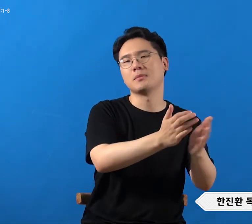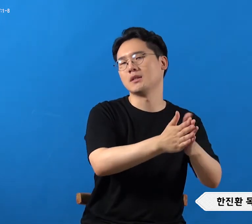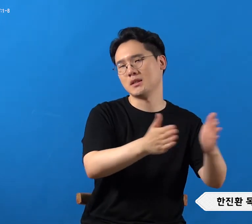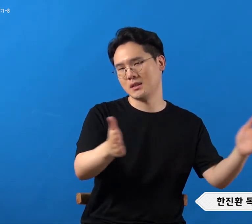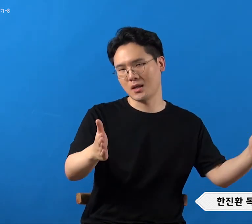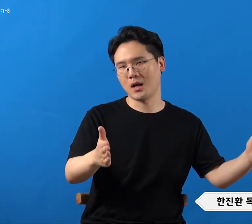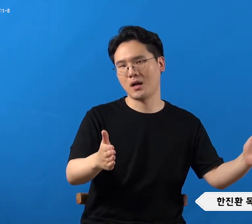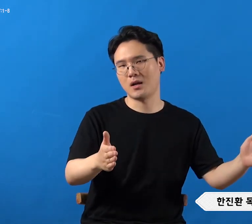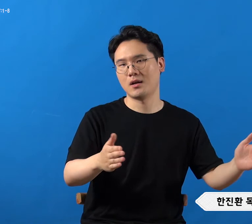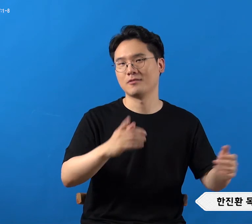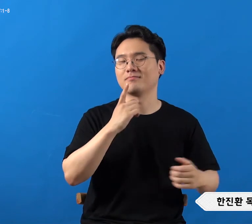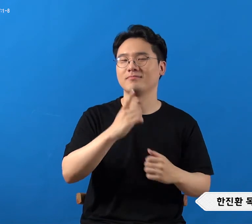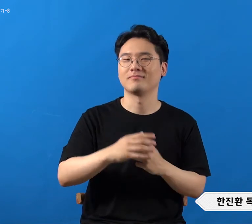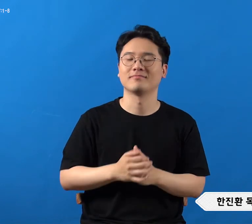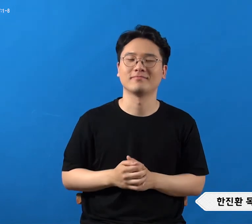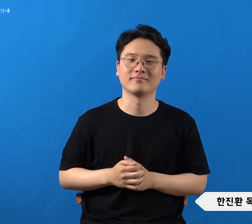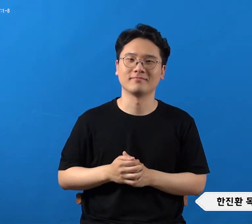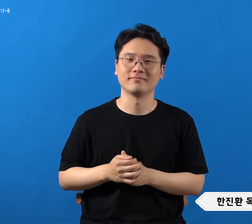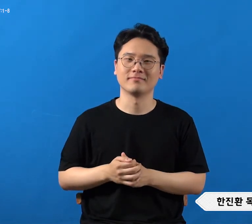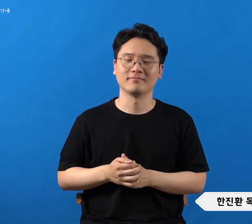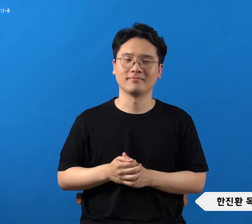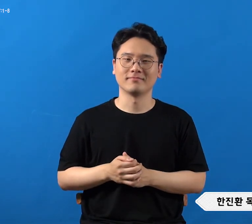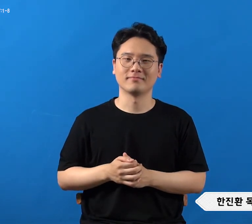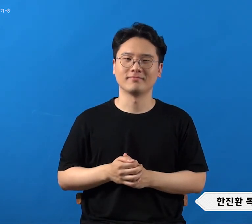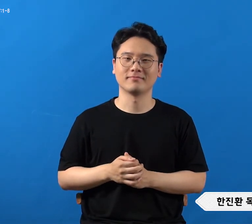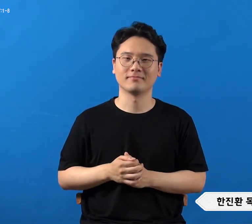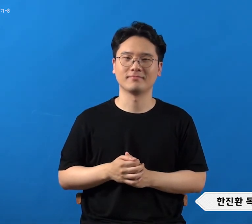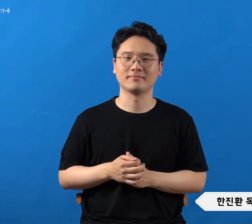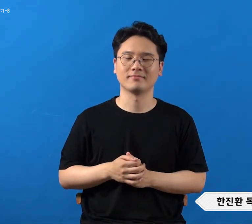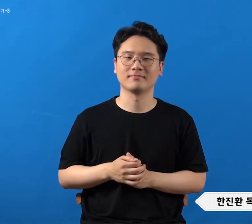마지막이 하나님의 시작입니다.